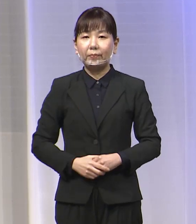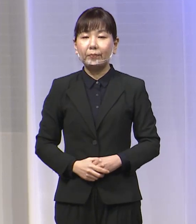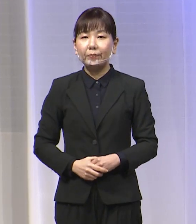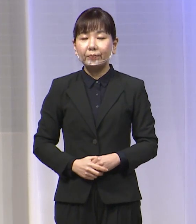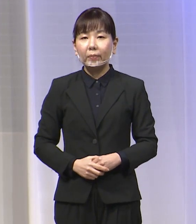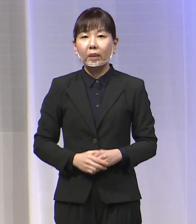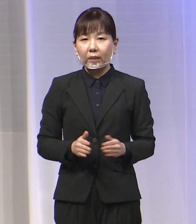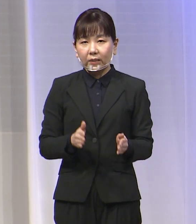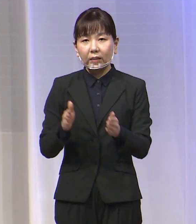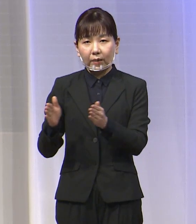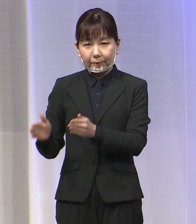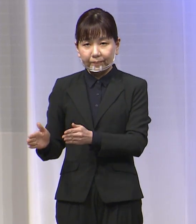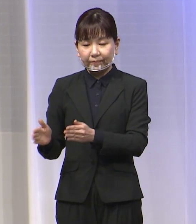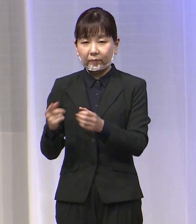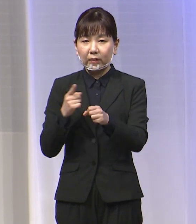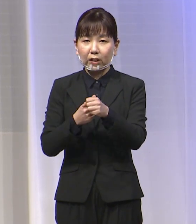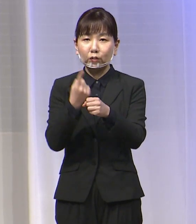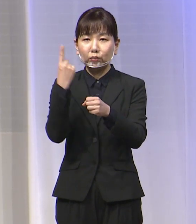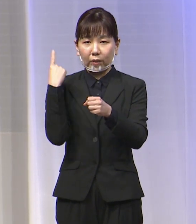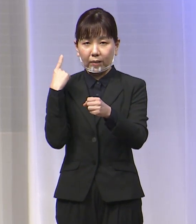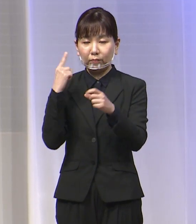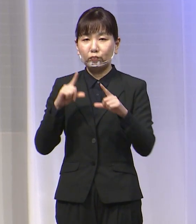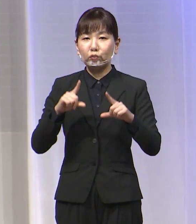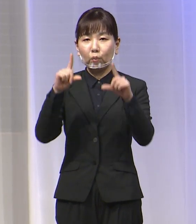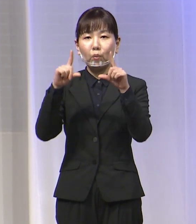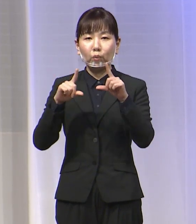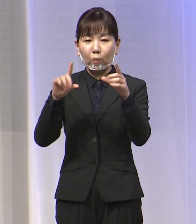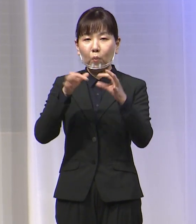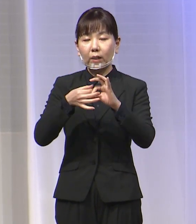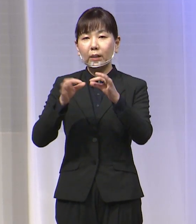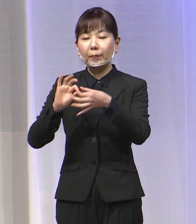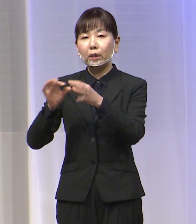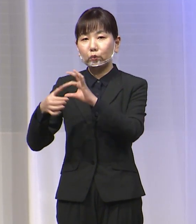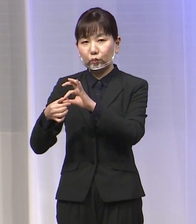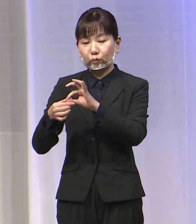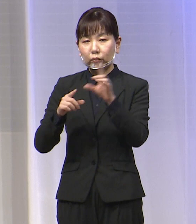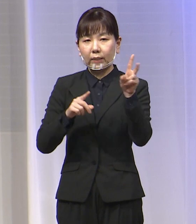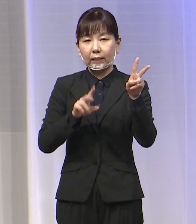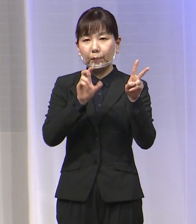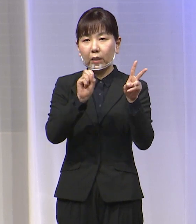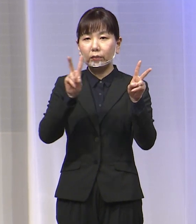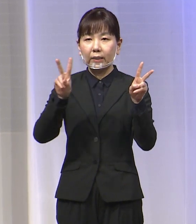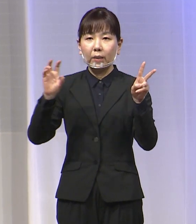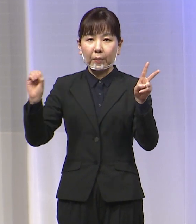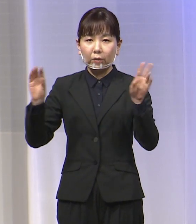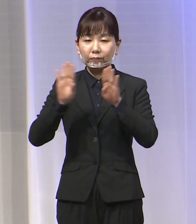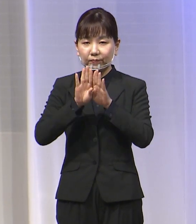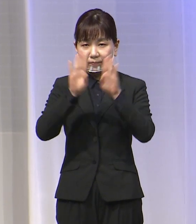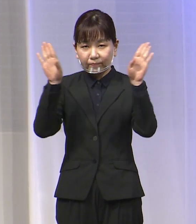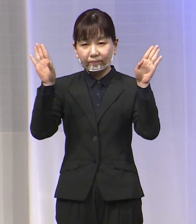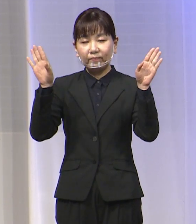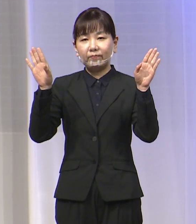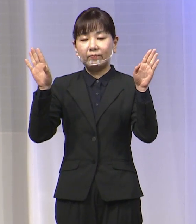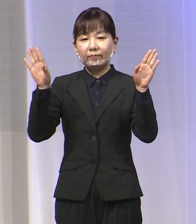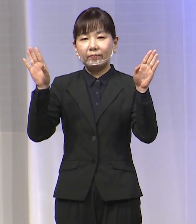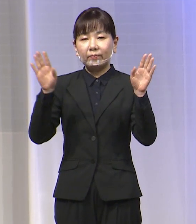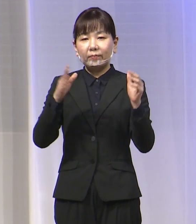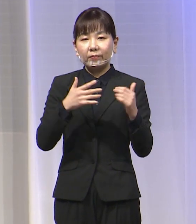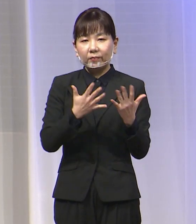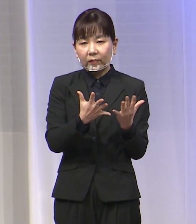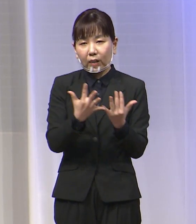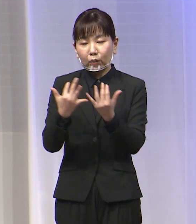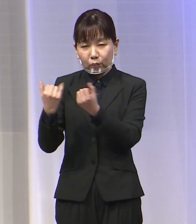さて昨年東京オリンピック202が開催され多くの